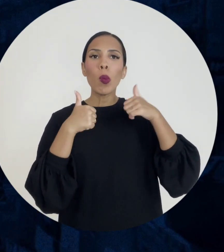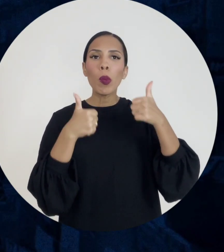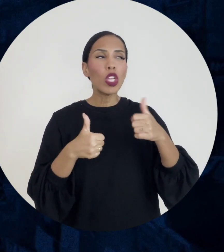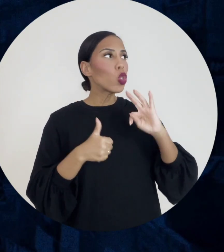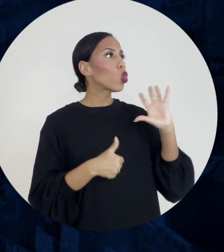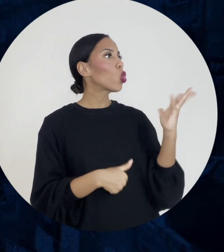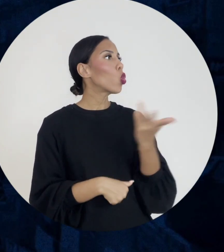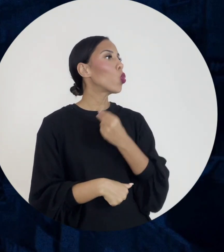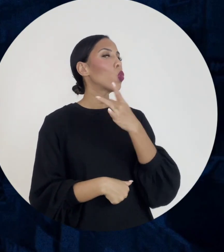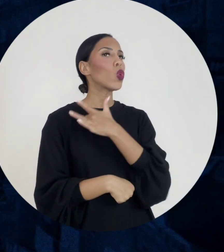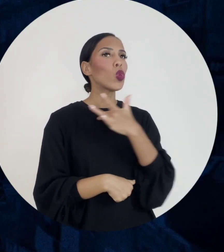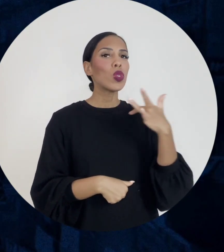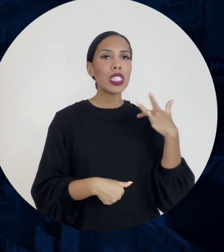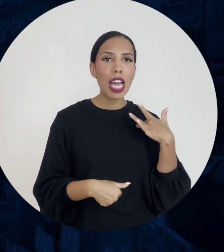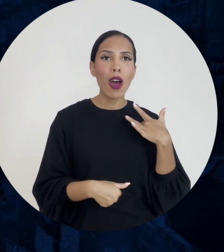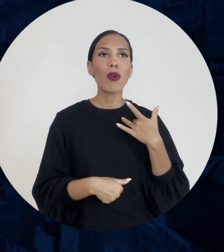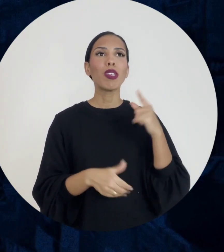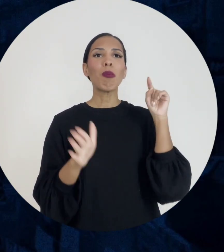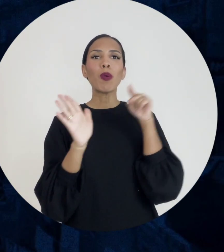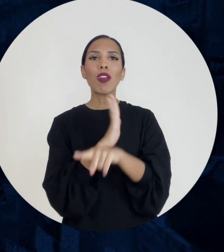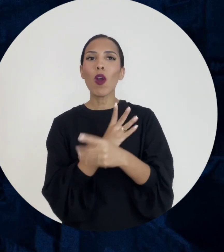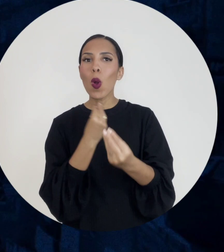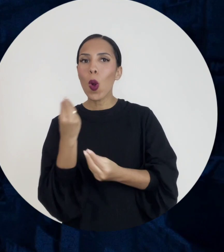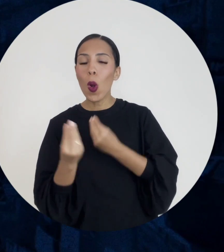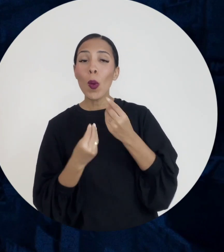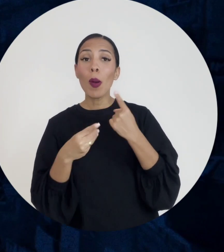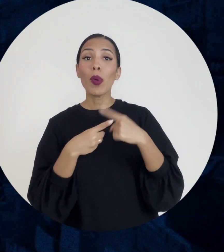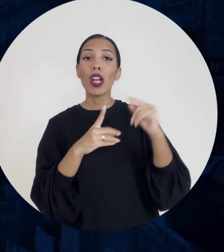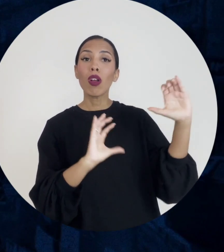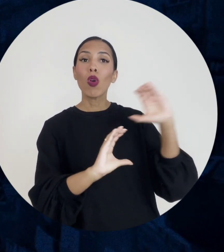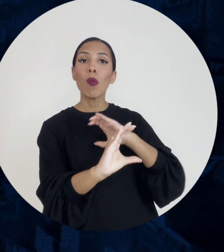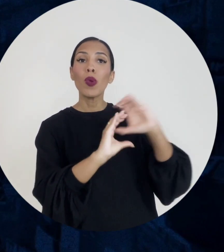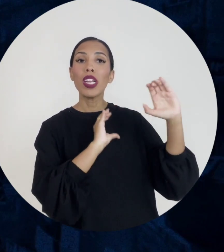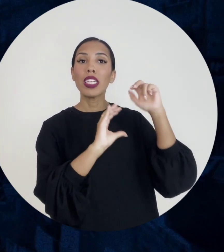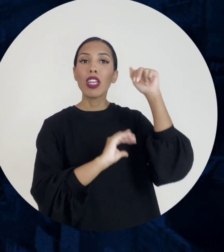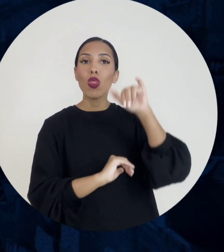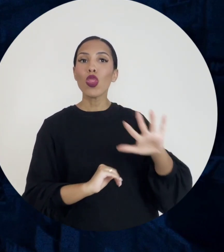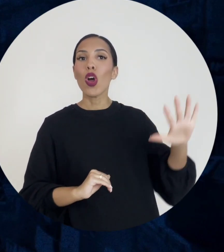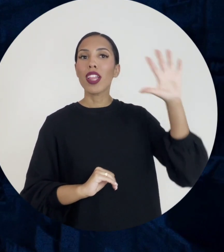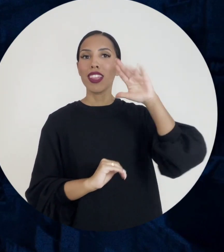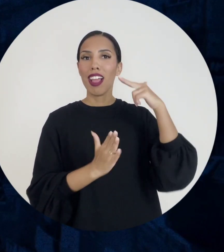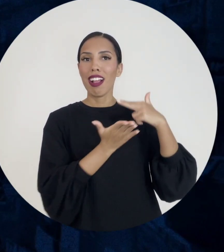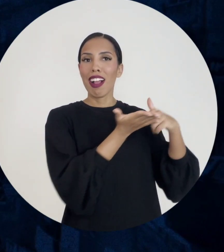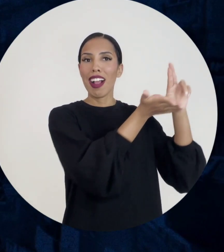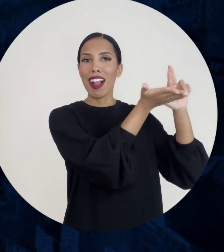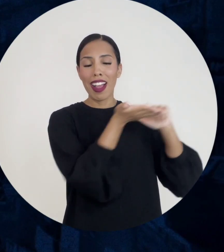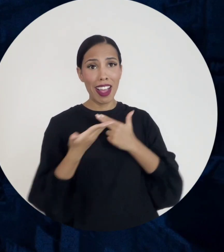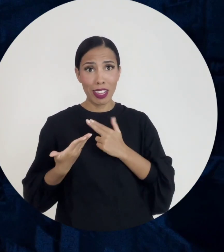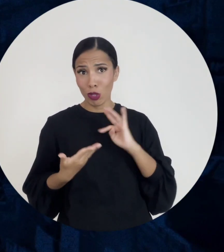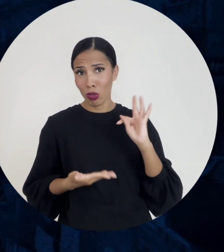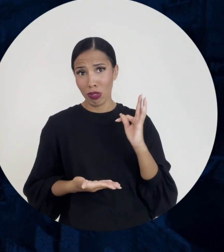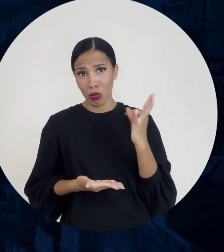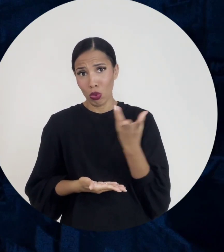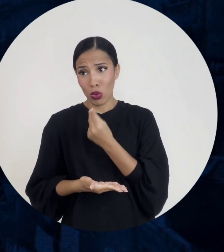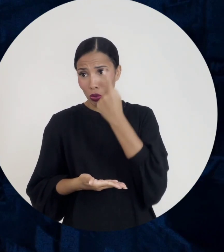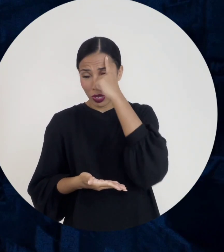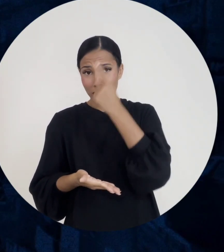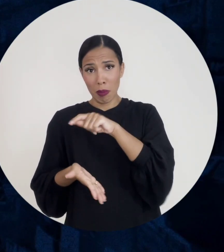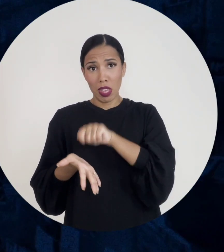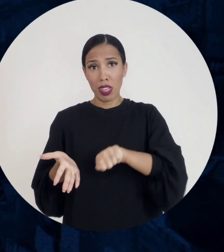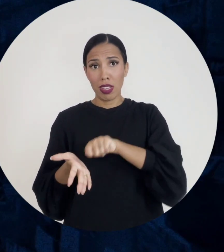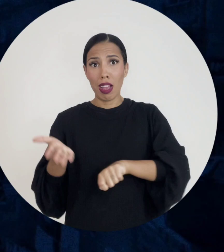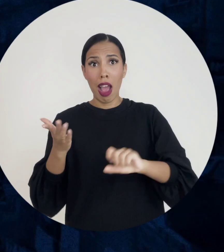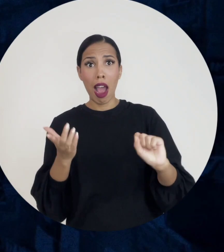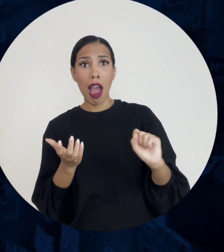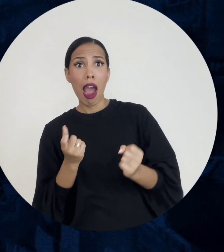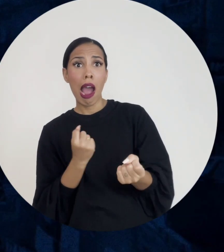mãe. Mas assim, isso é interessante, né? Porque hoje em dia a gente fica meio angustiado, tomando um